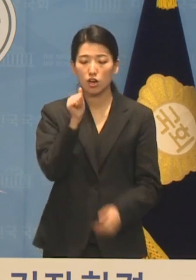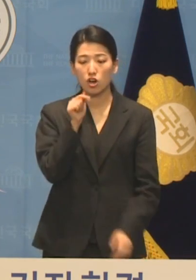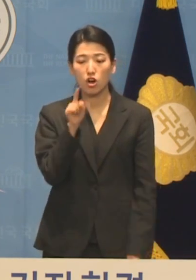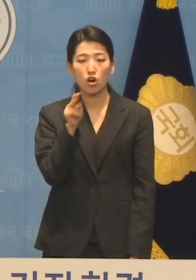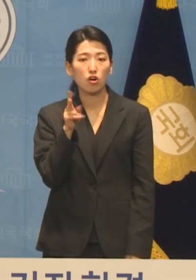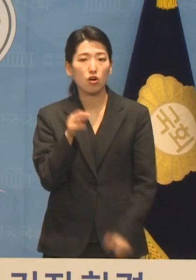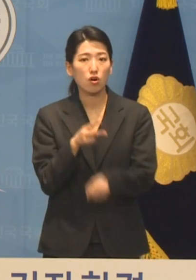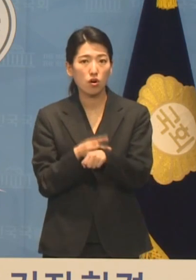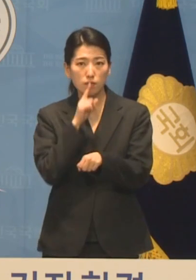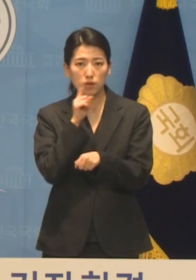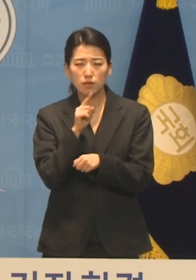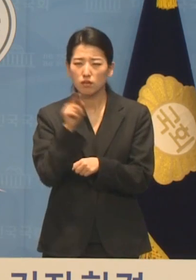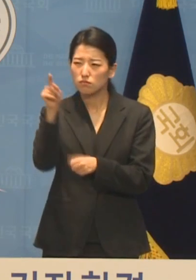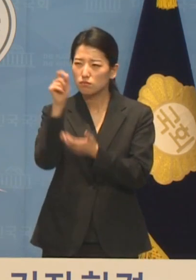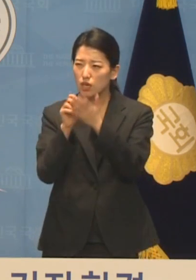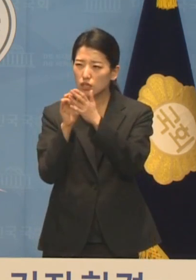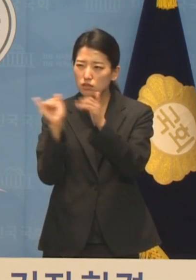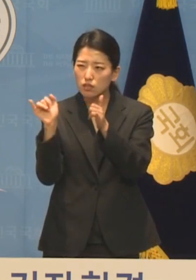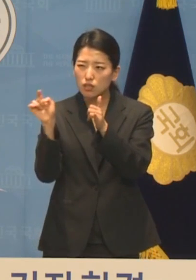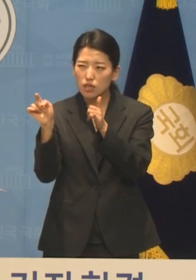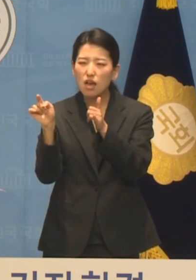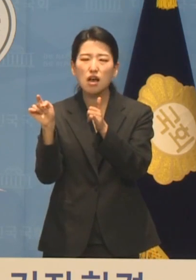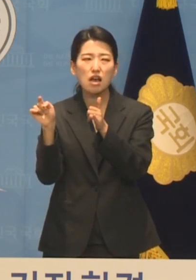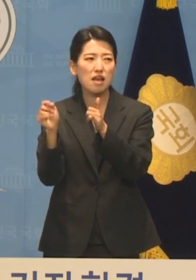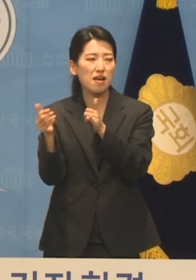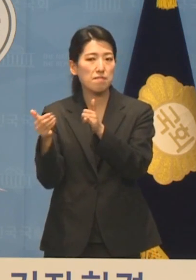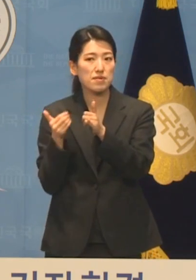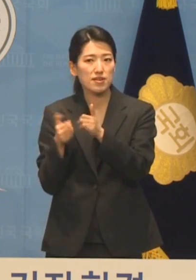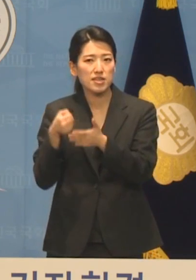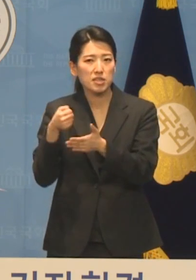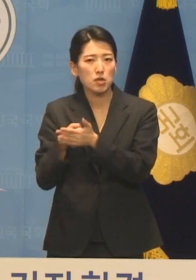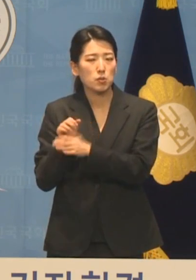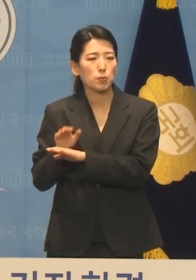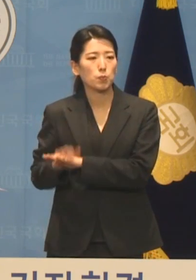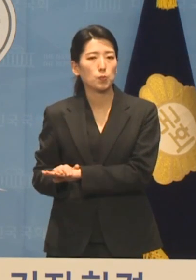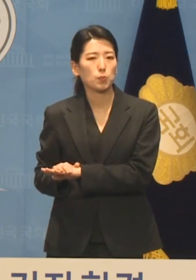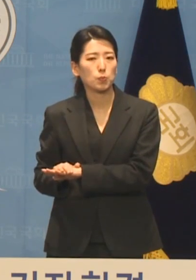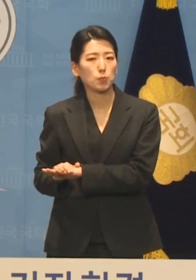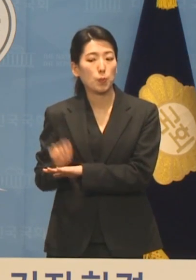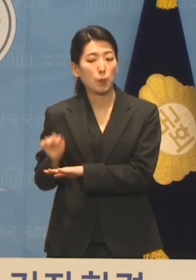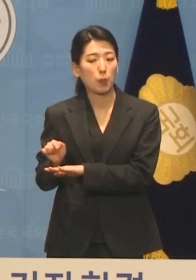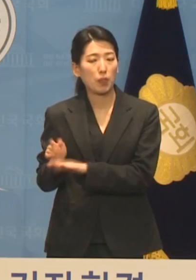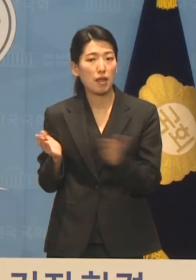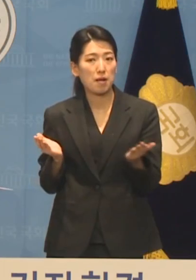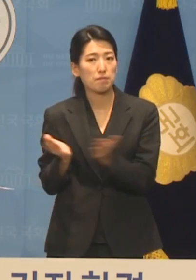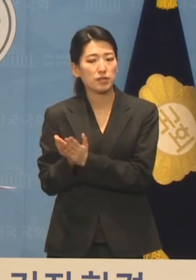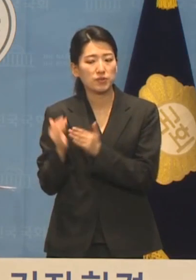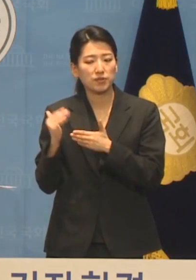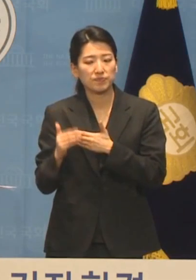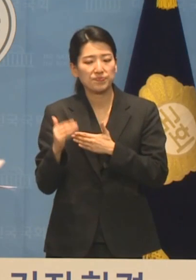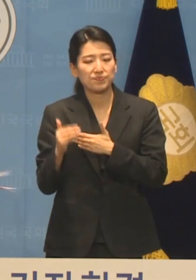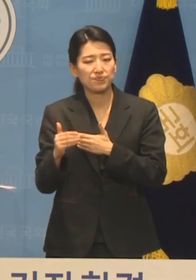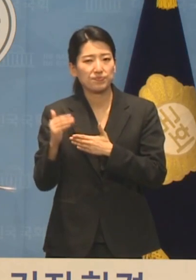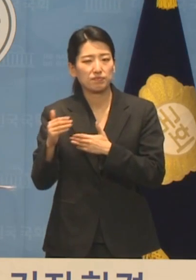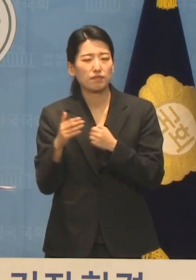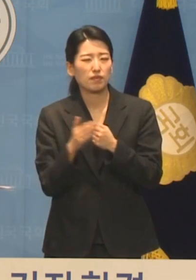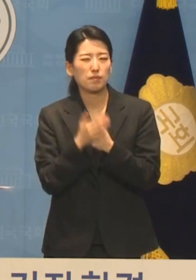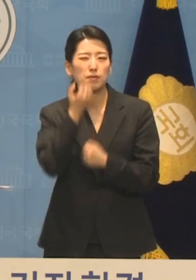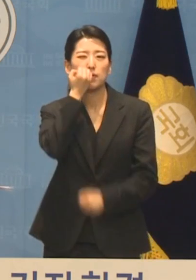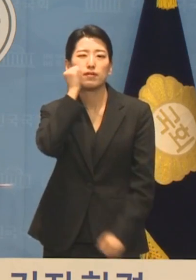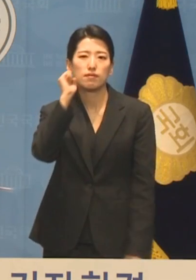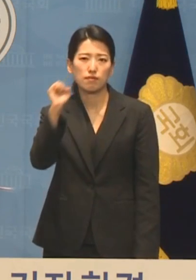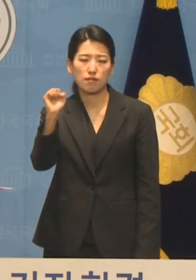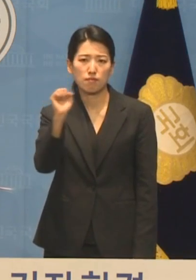헌재 재판관 몇몇이 심판 결론을 미리 내려놓고 거기에 맞춰 탄핵 심판을 진행하고 있기 때문에 그런 것이라고